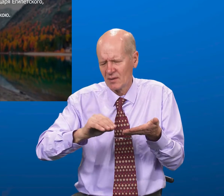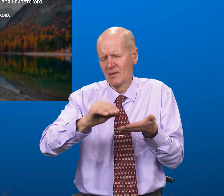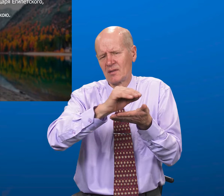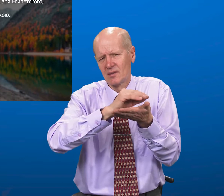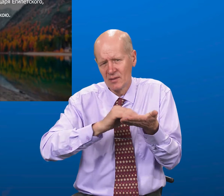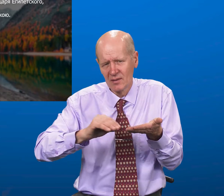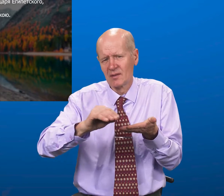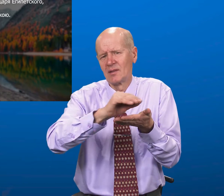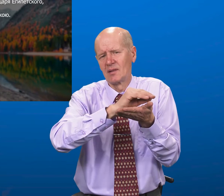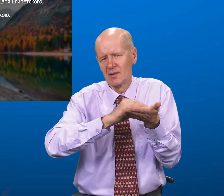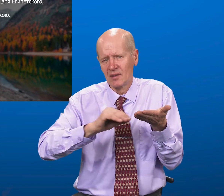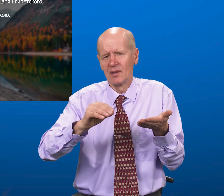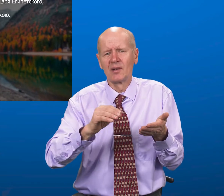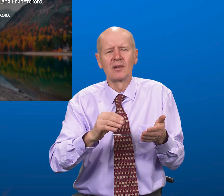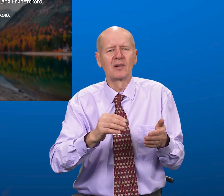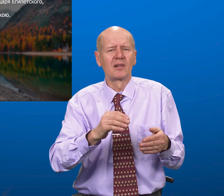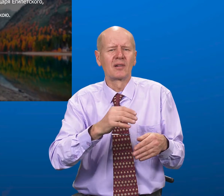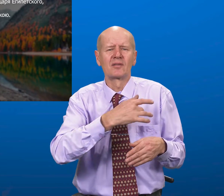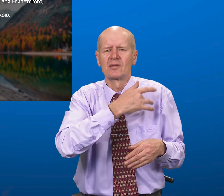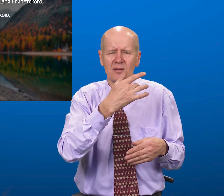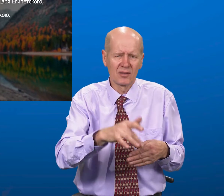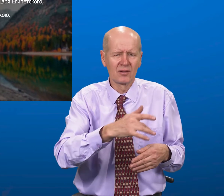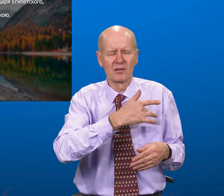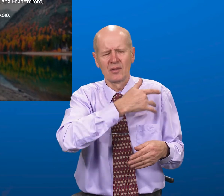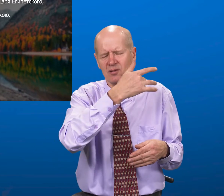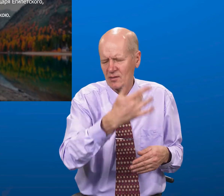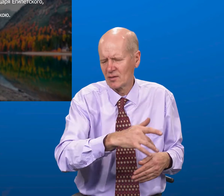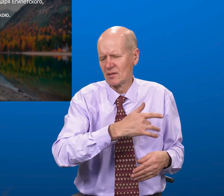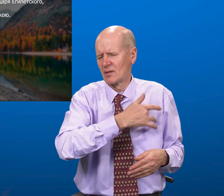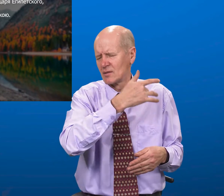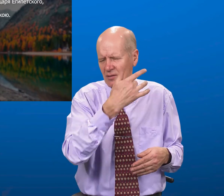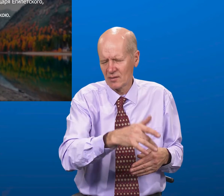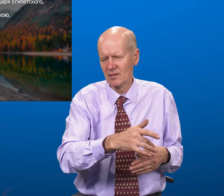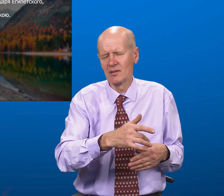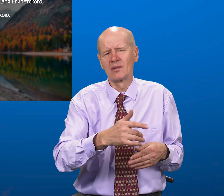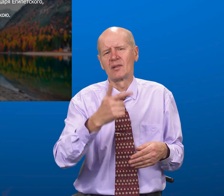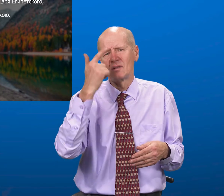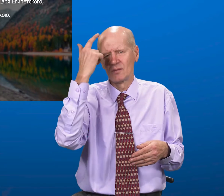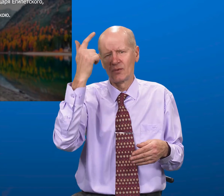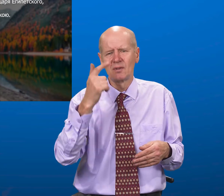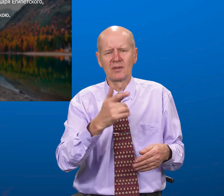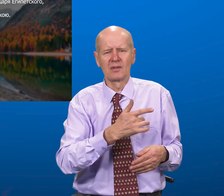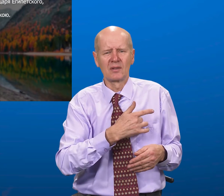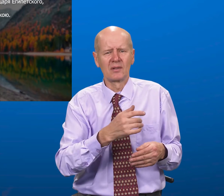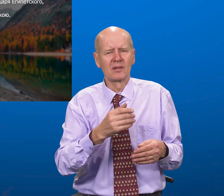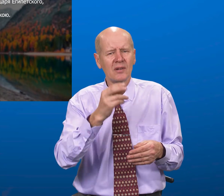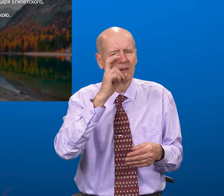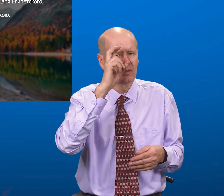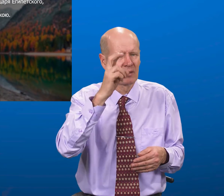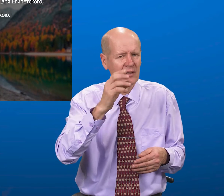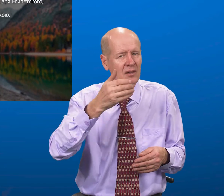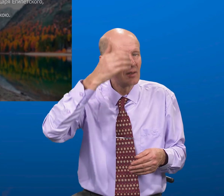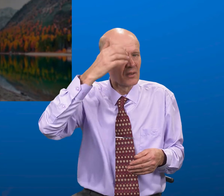И в 14 главе, в 8 стихе читаем: «И ожесточил Господь сердце фараона, и он погнался за